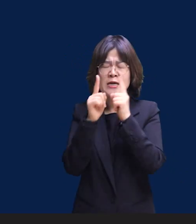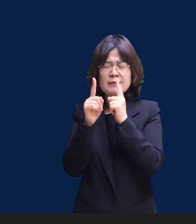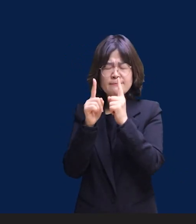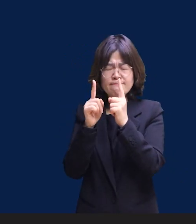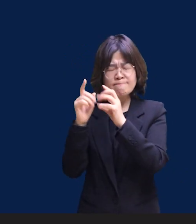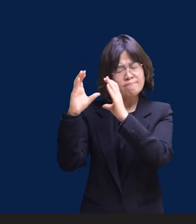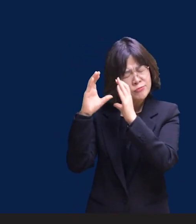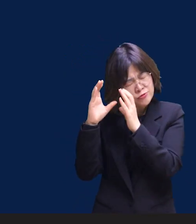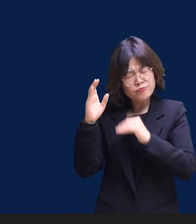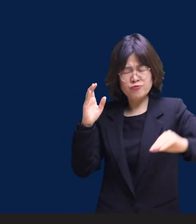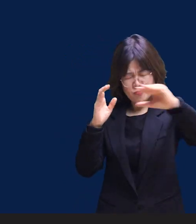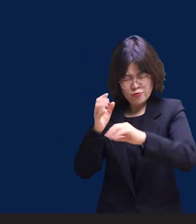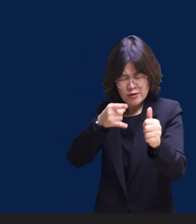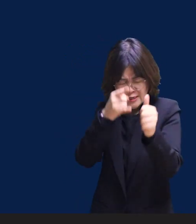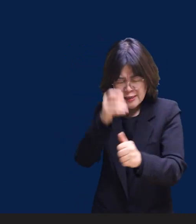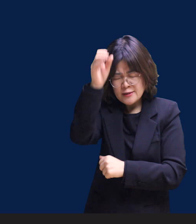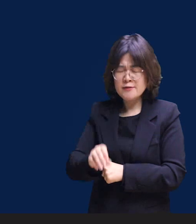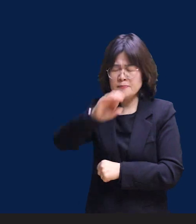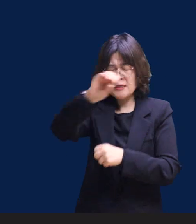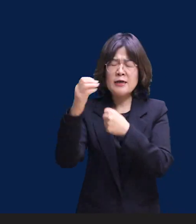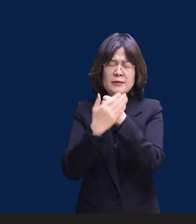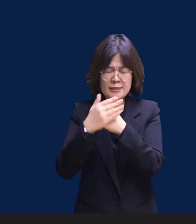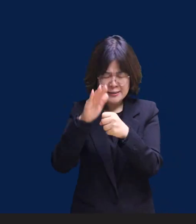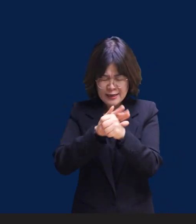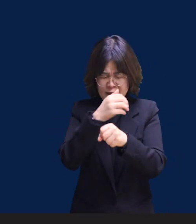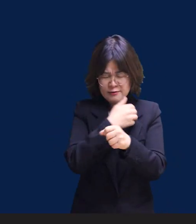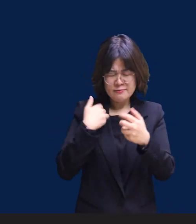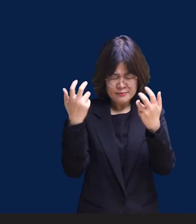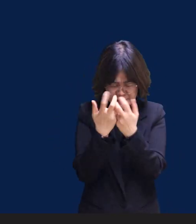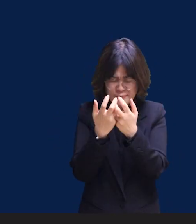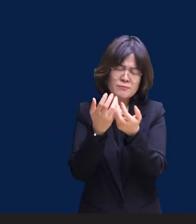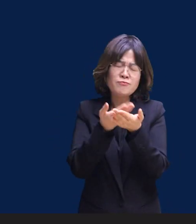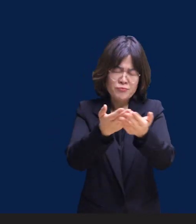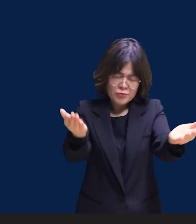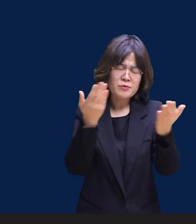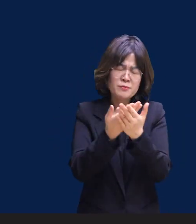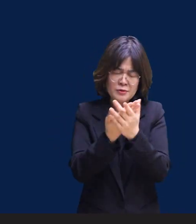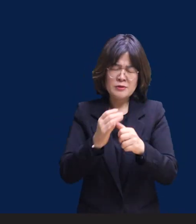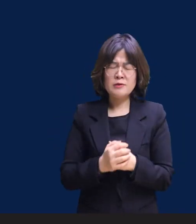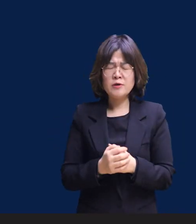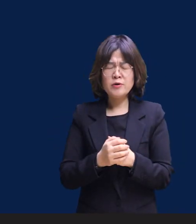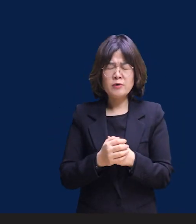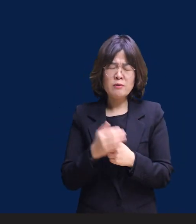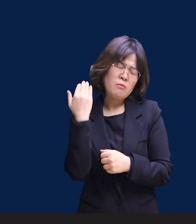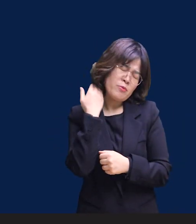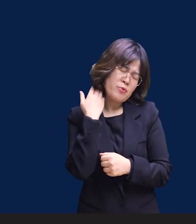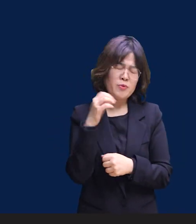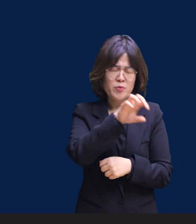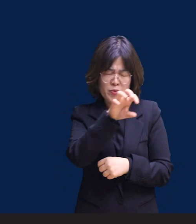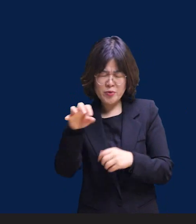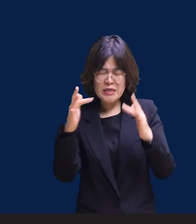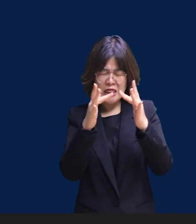귀 기울여 듣는 저희 모두에게 십자가의 은혜와 사랑이 넘쳐나게 하여 주시옵소서. 보이지